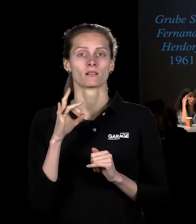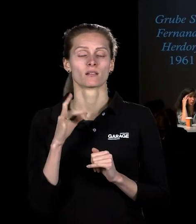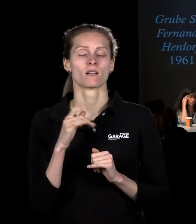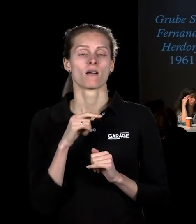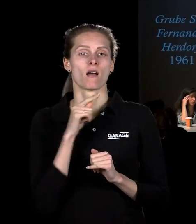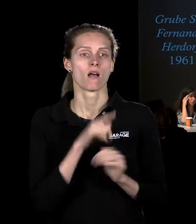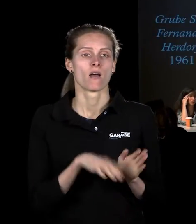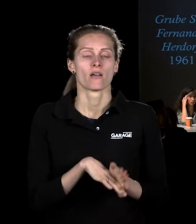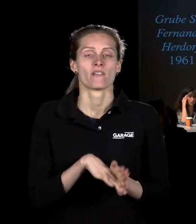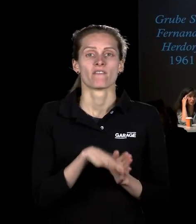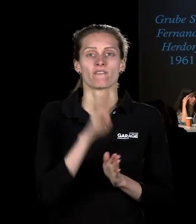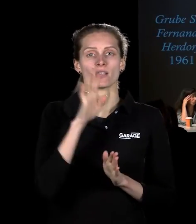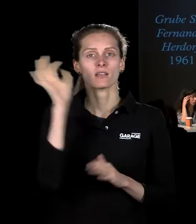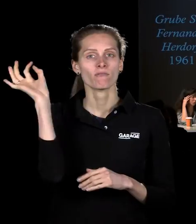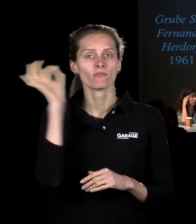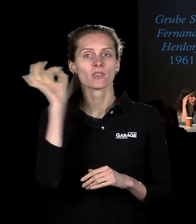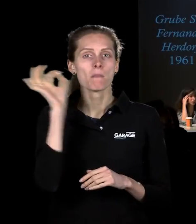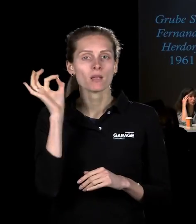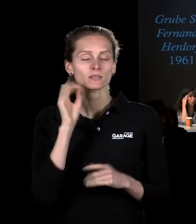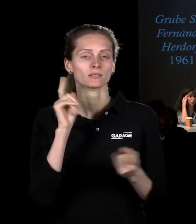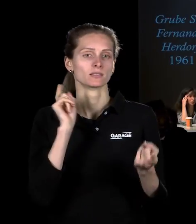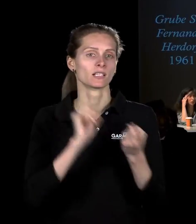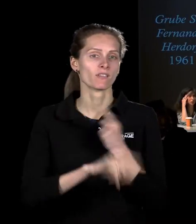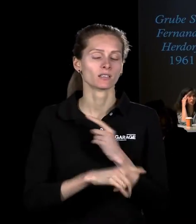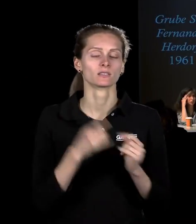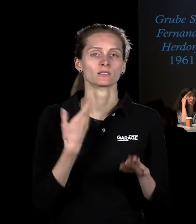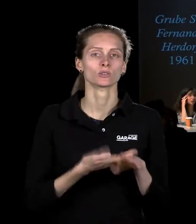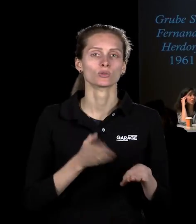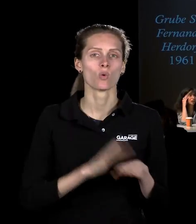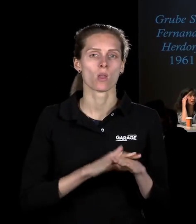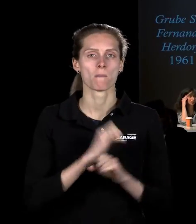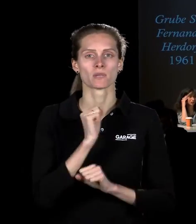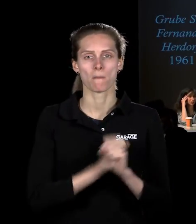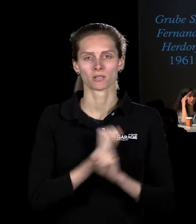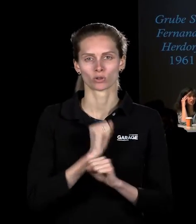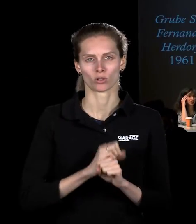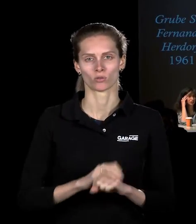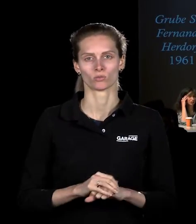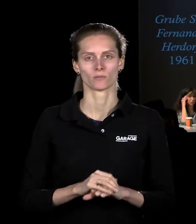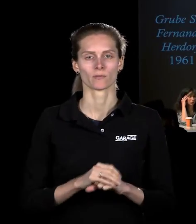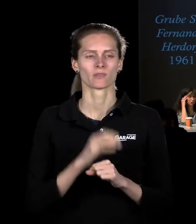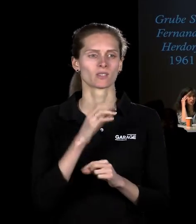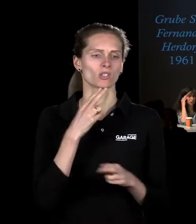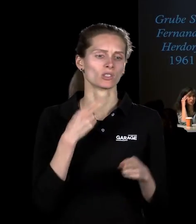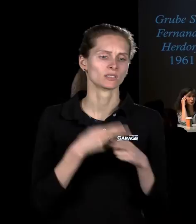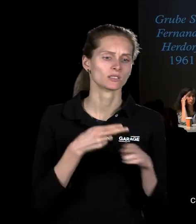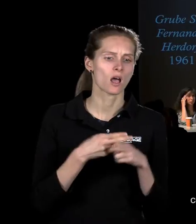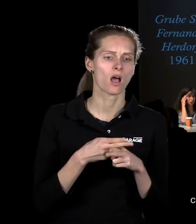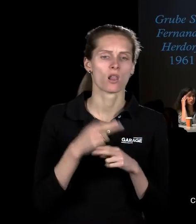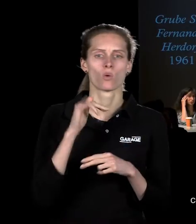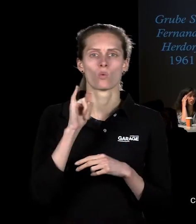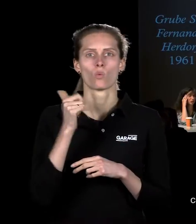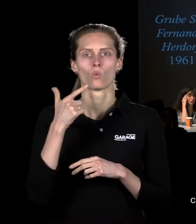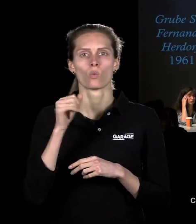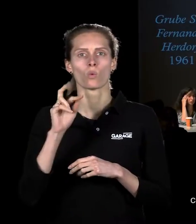области немецкой, связанной с тяжелой промышленностью. Это сталь и угольные шахты. То есть,